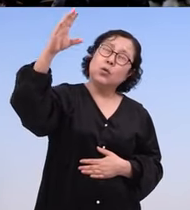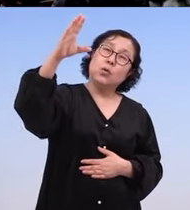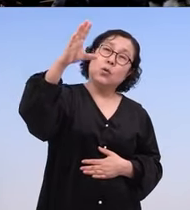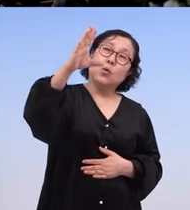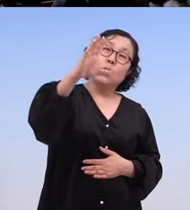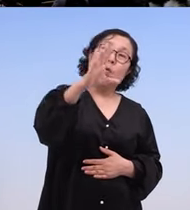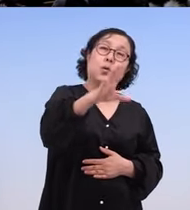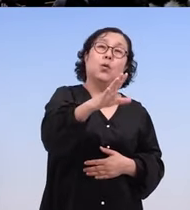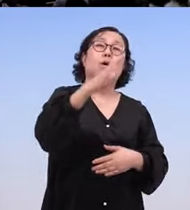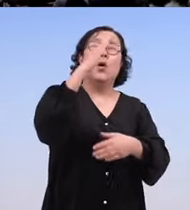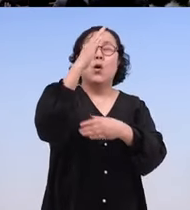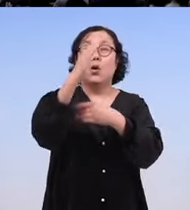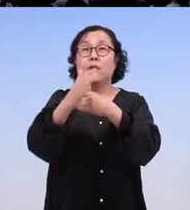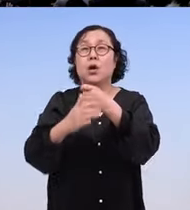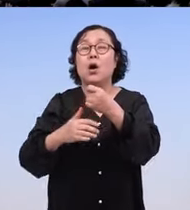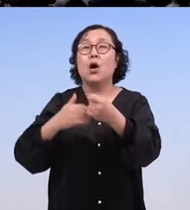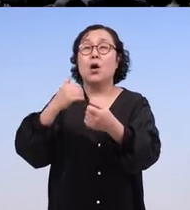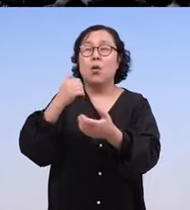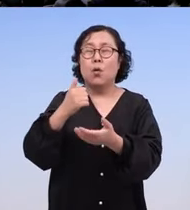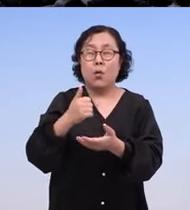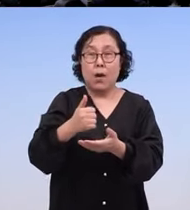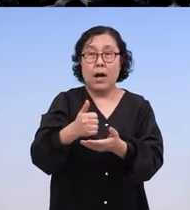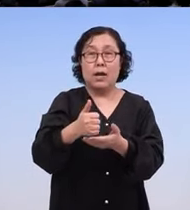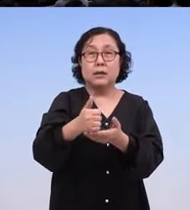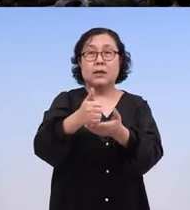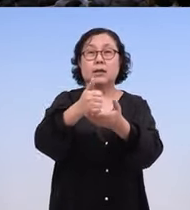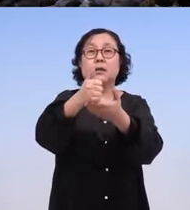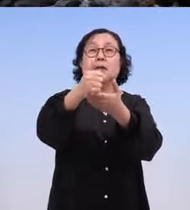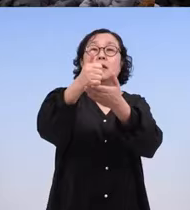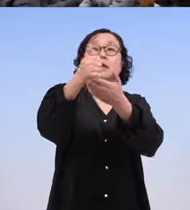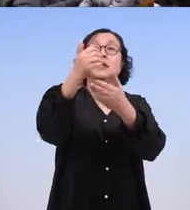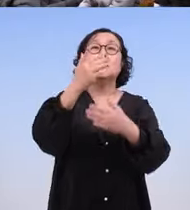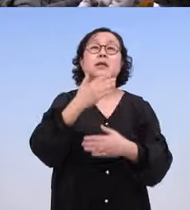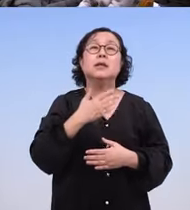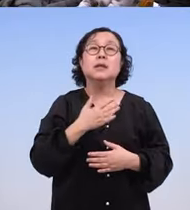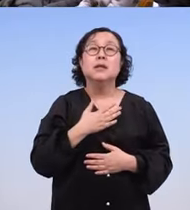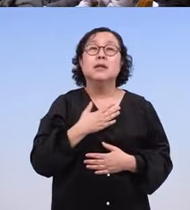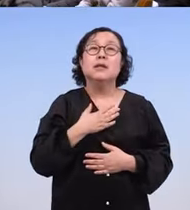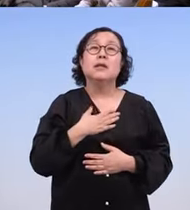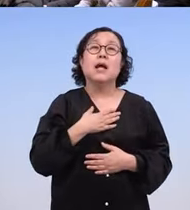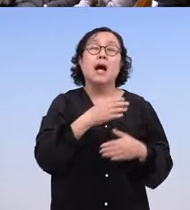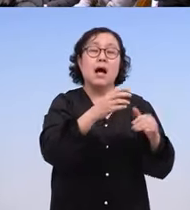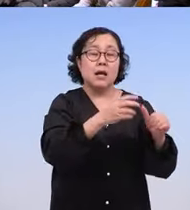뭐라 고백하시겠습니까? 여호와는 나의 구원이시니